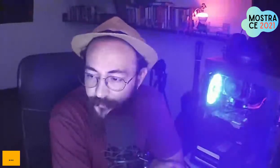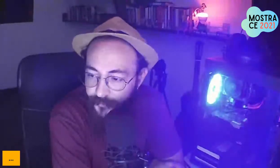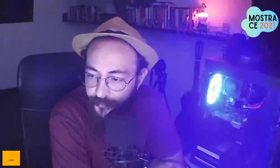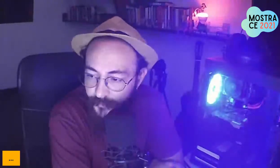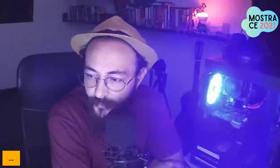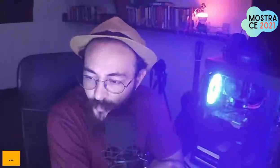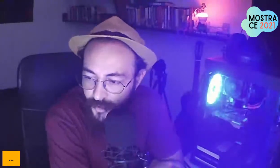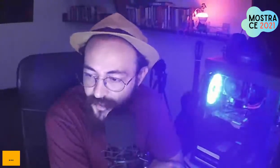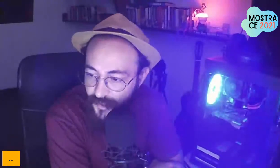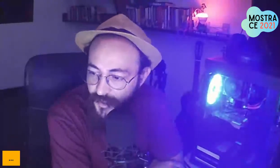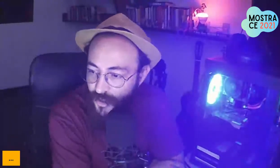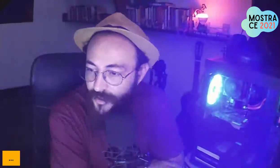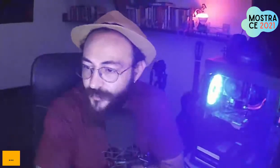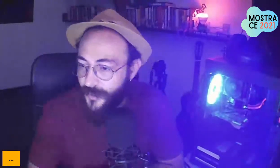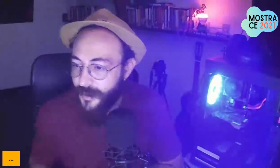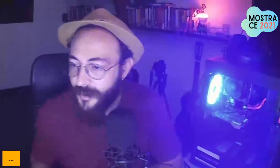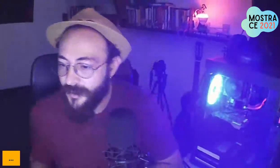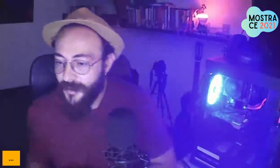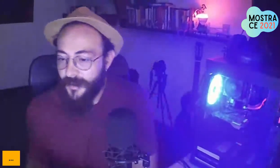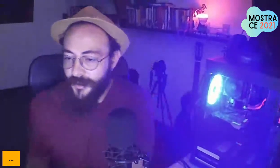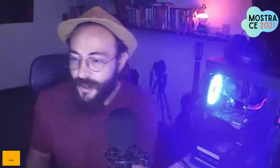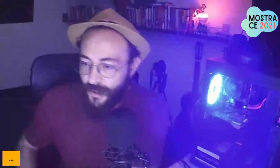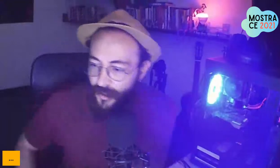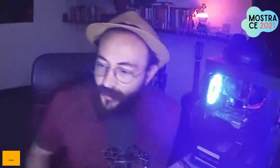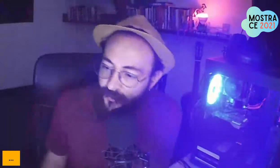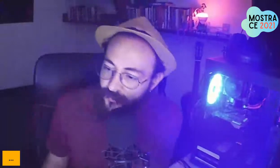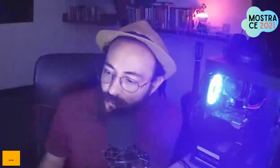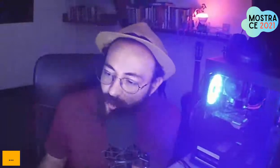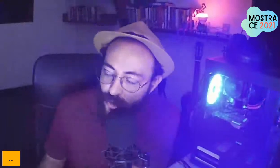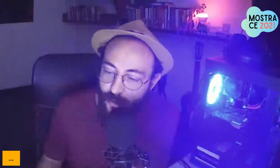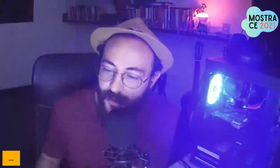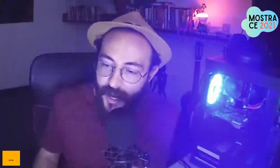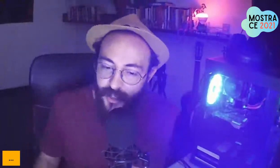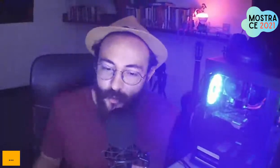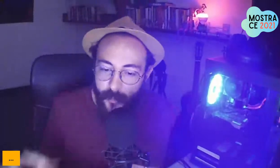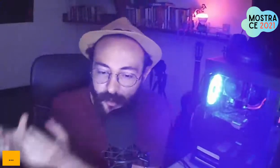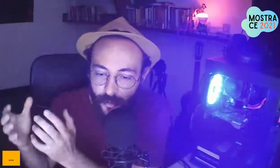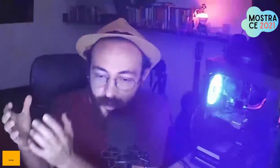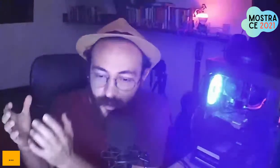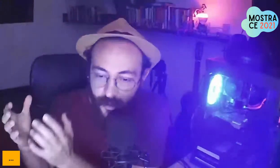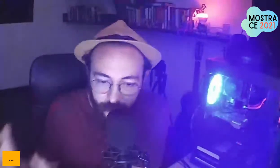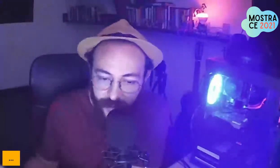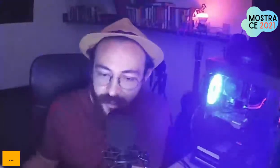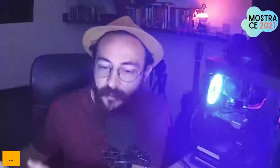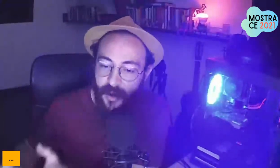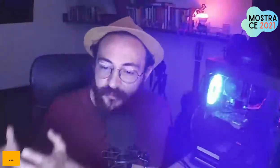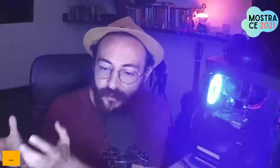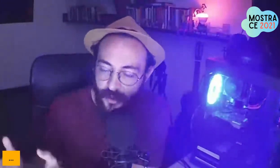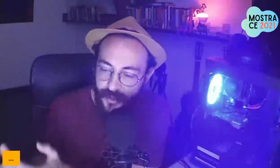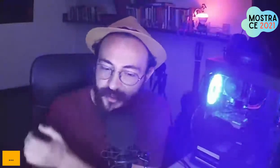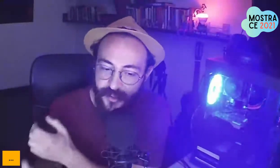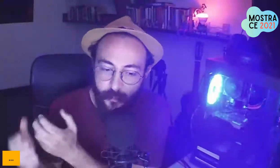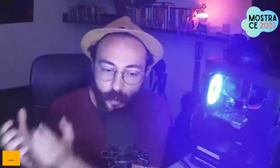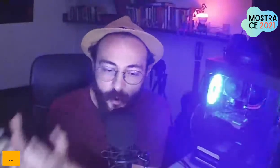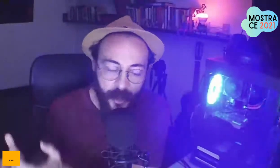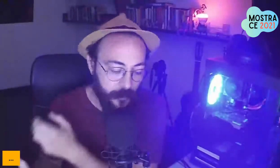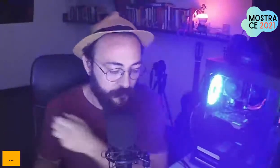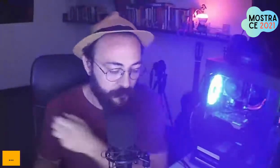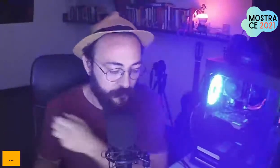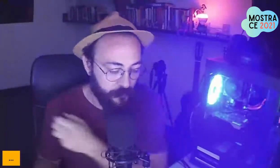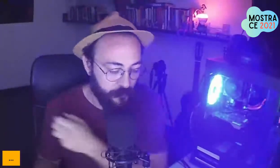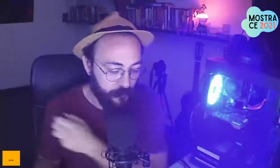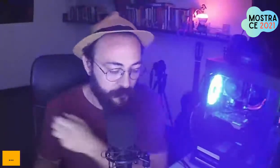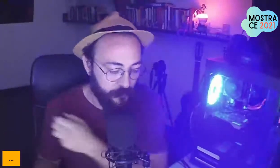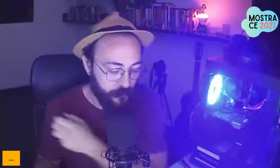de Rabai. Pode ter certeza disso. Gente, vamos dar continuidade com a abertura linda e maravilhosa desse